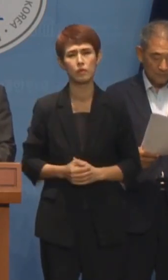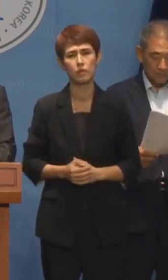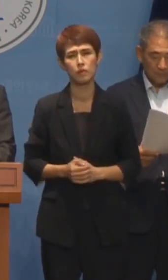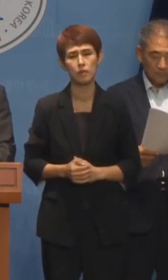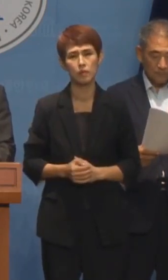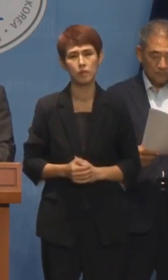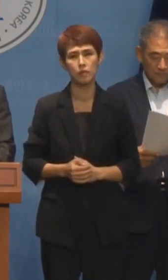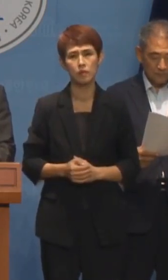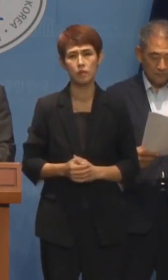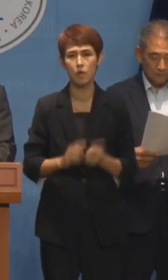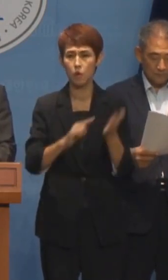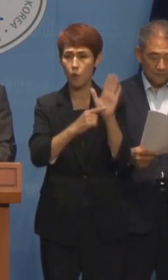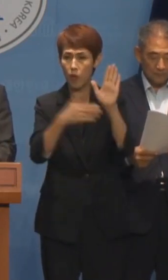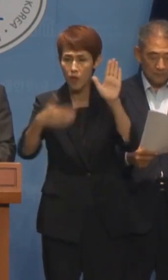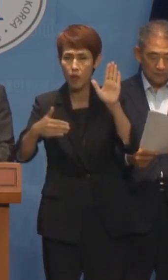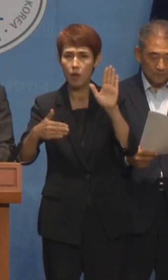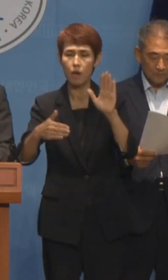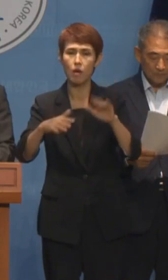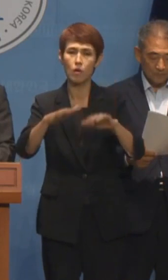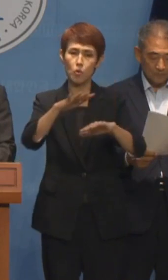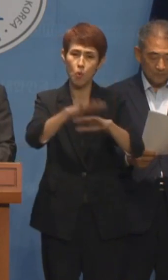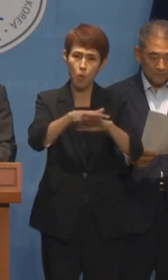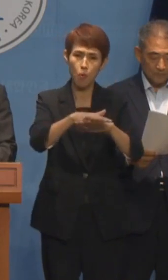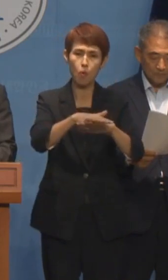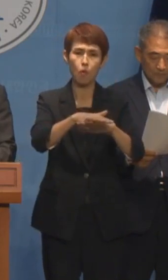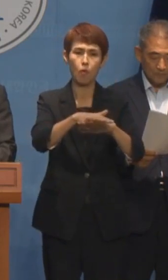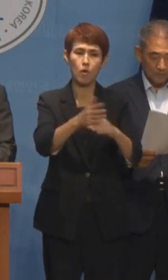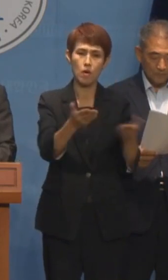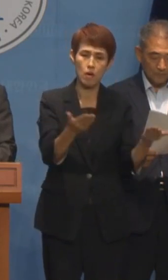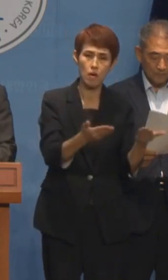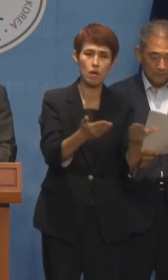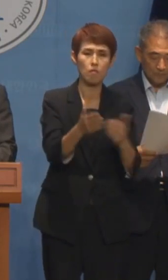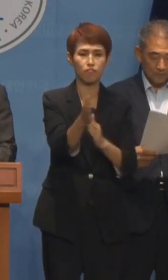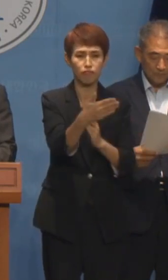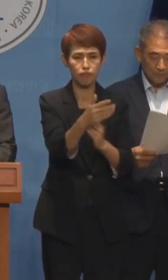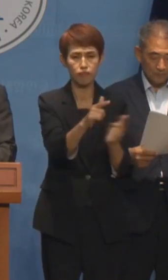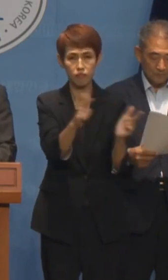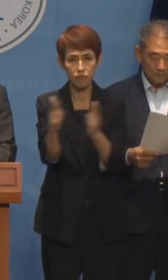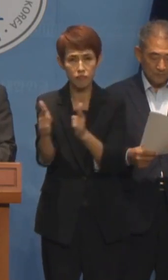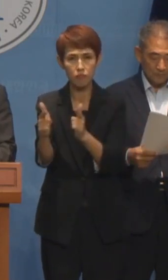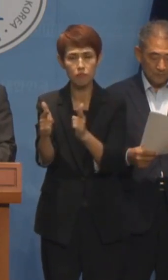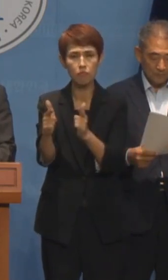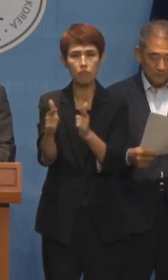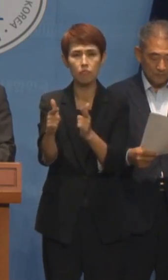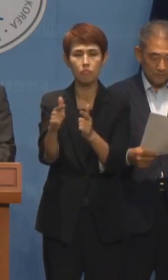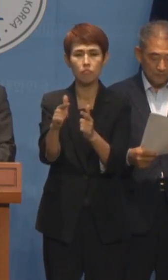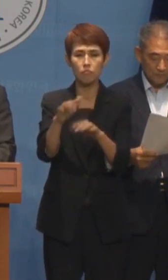않은 농업, 농어촌, 농어민 사업